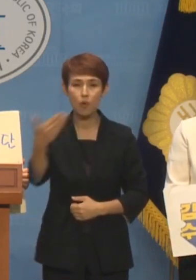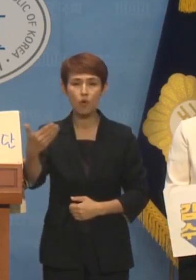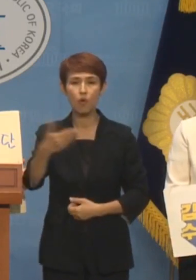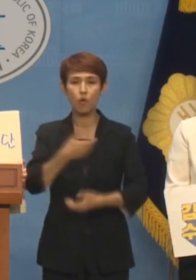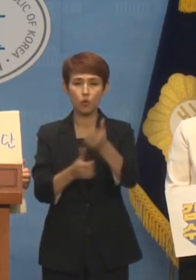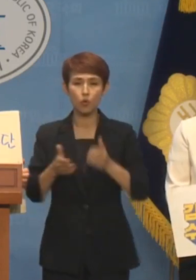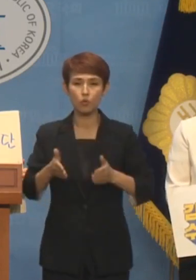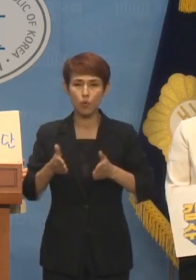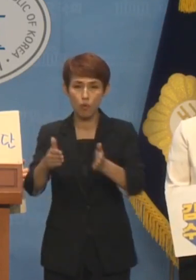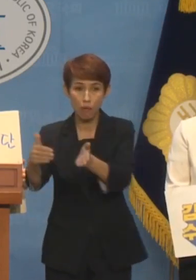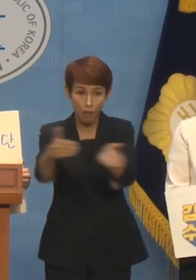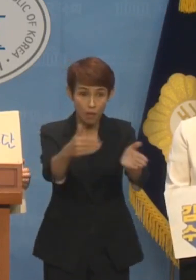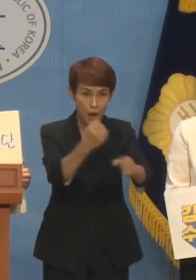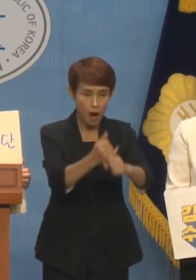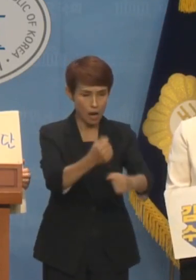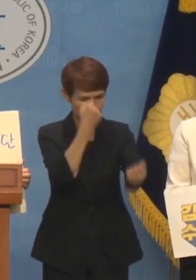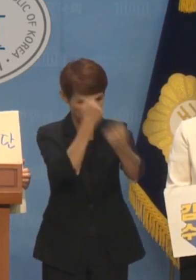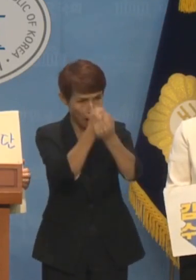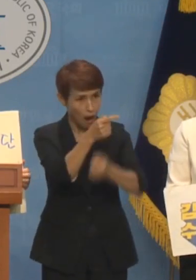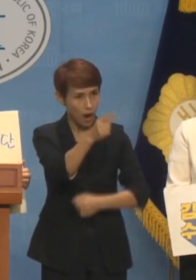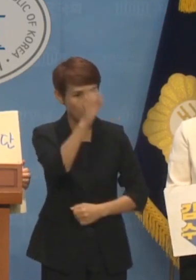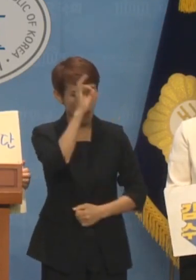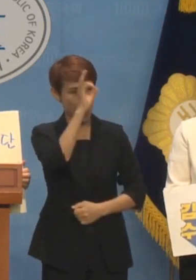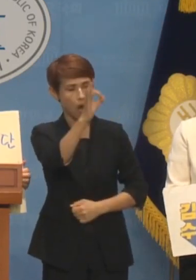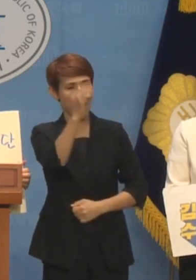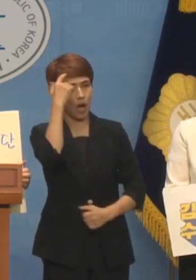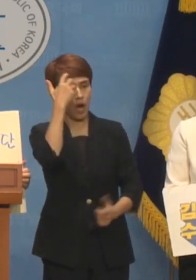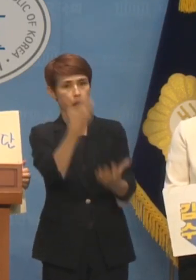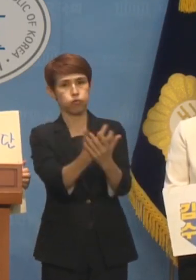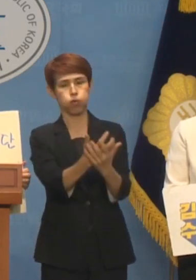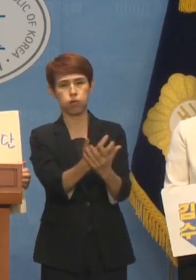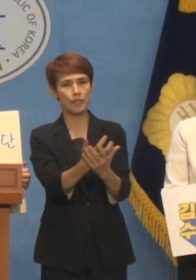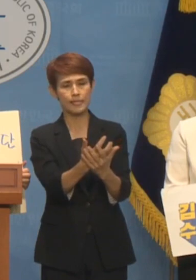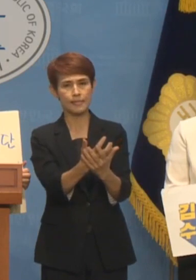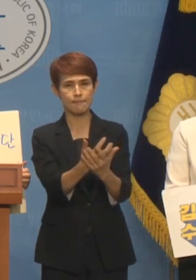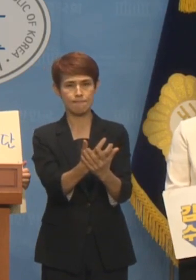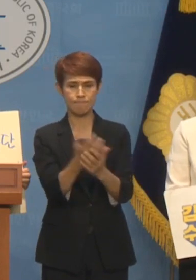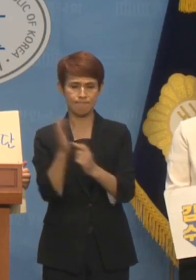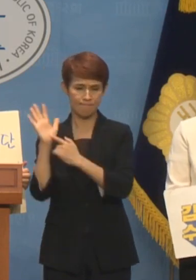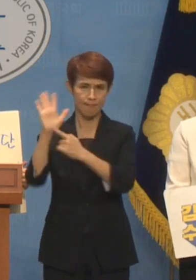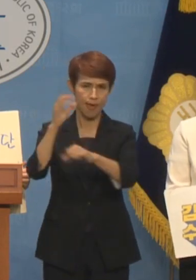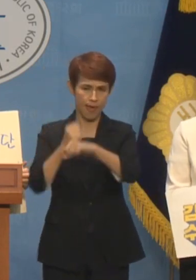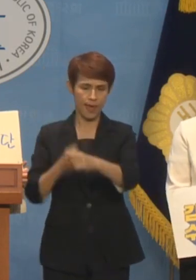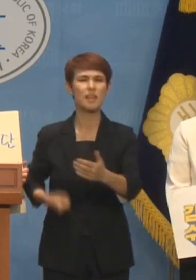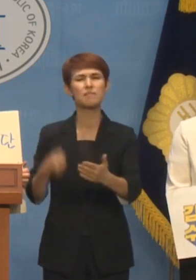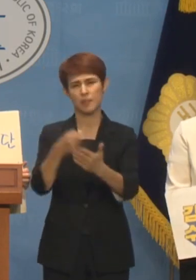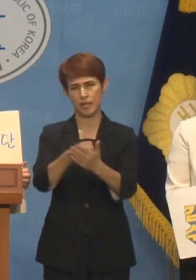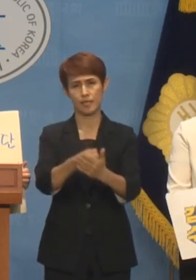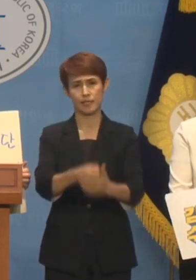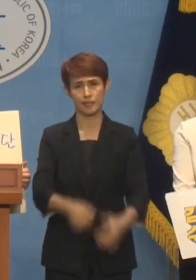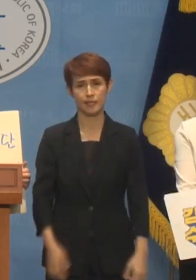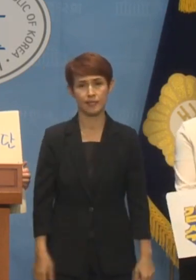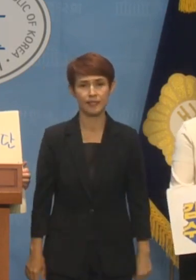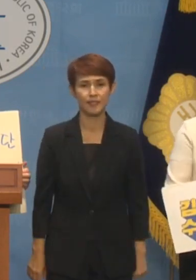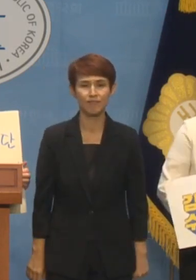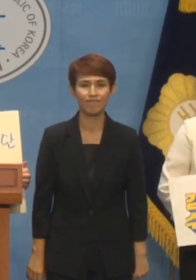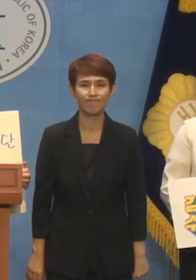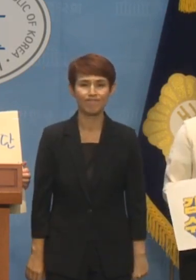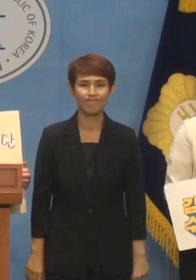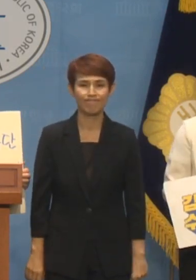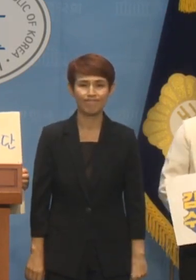그 놀라움, 뻔뻔함, 대담함을 보고 안 되겠다, 폭로하겠다라고 결심하시게 됐다는 걸 여러 번 증언하신 바